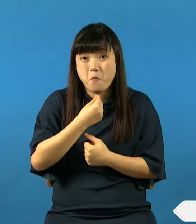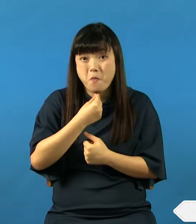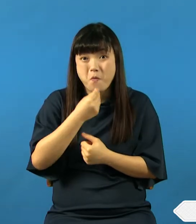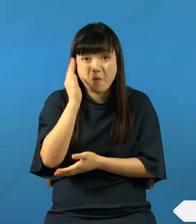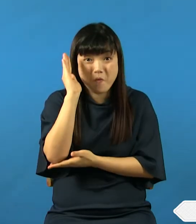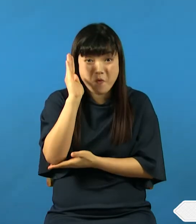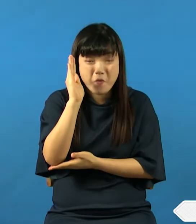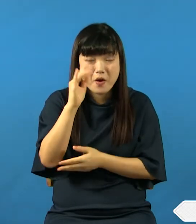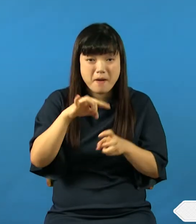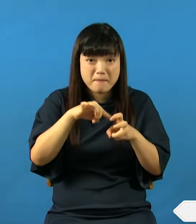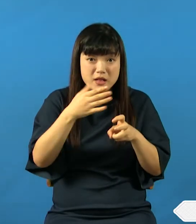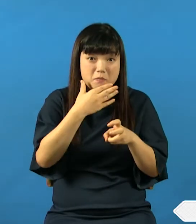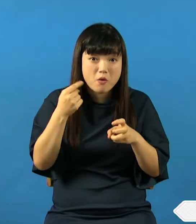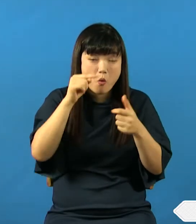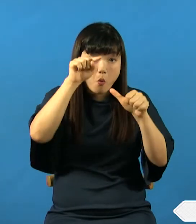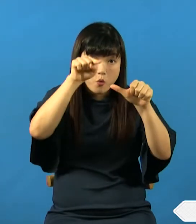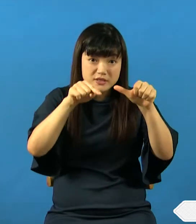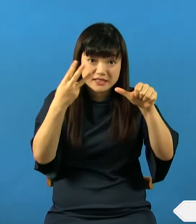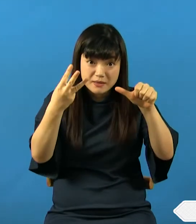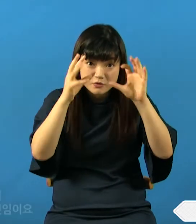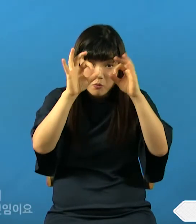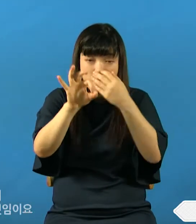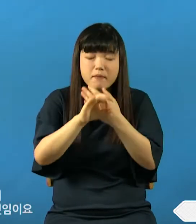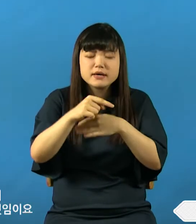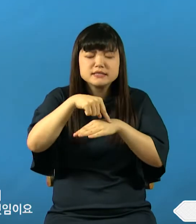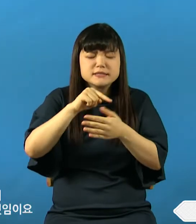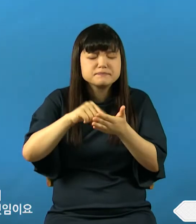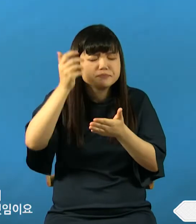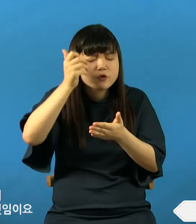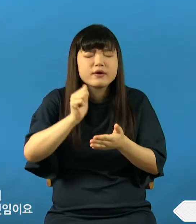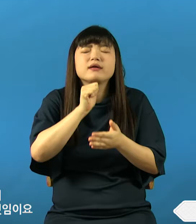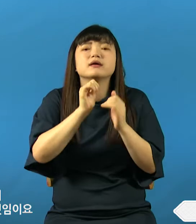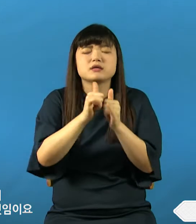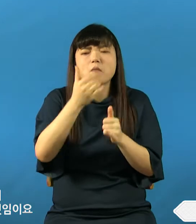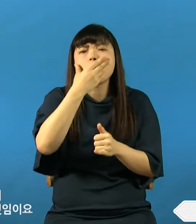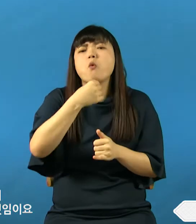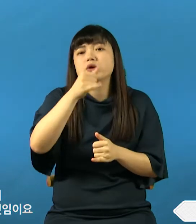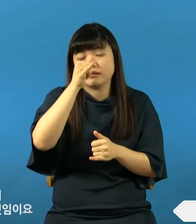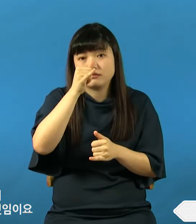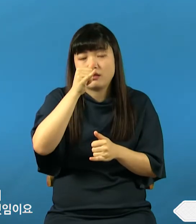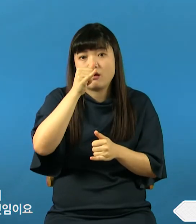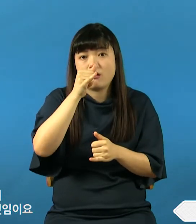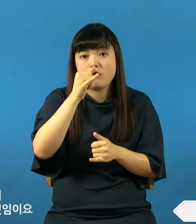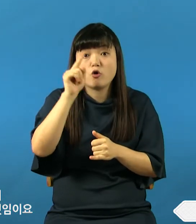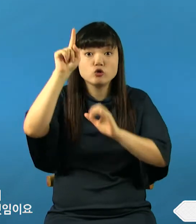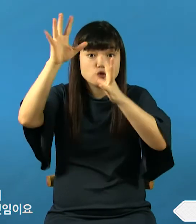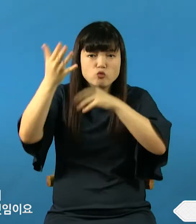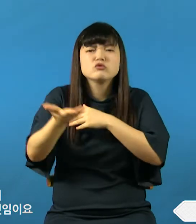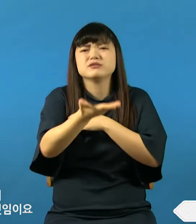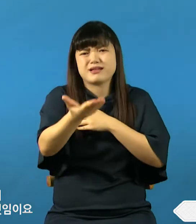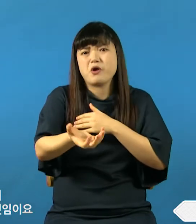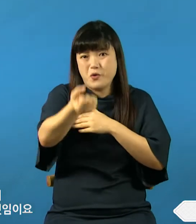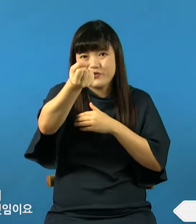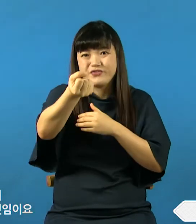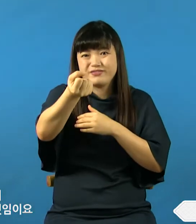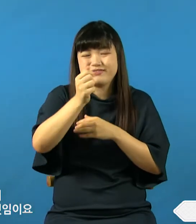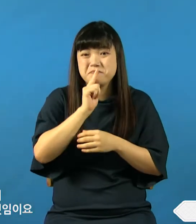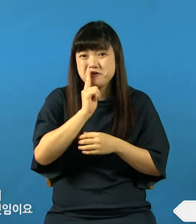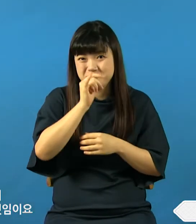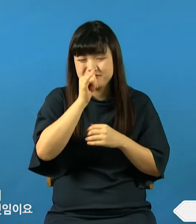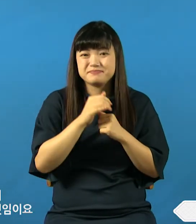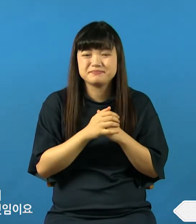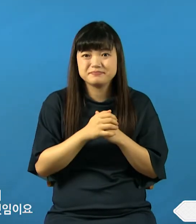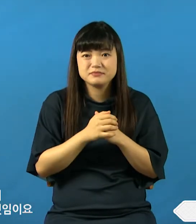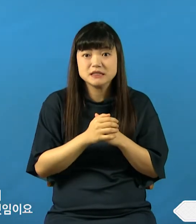팔복의 제일 처음 말씀 마태복음 5장 3절 보면 심령이 가난한 자는 복이 있나니 천국이 저희